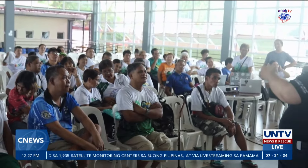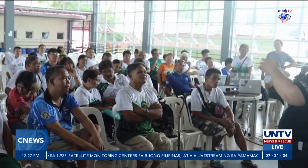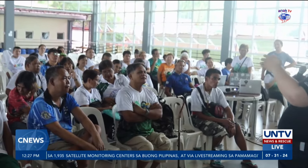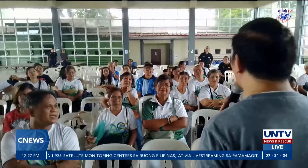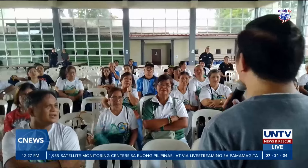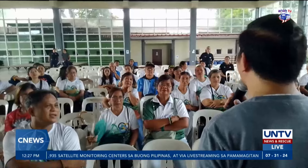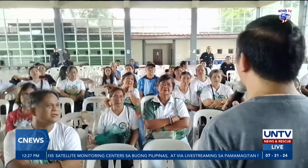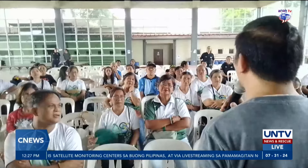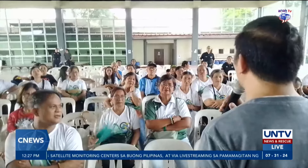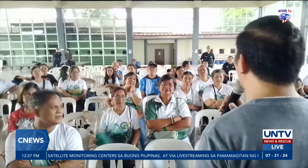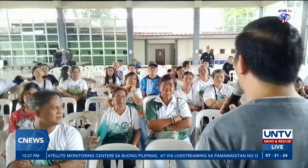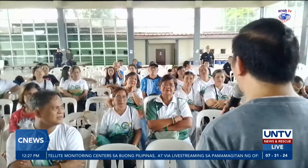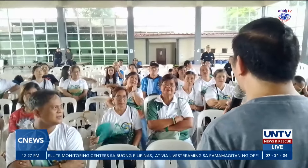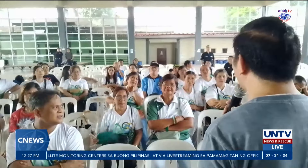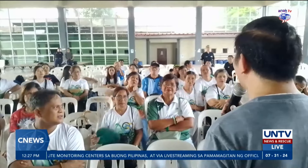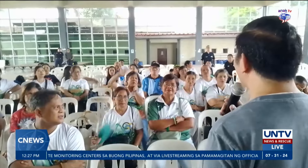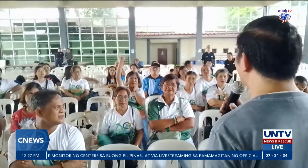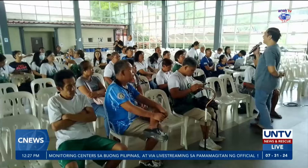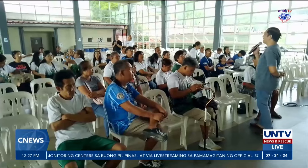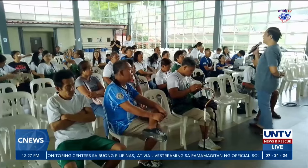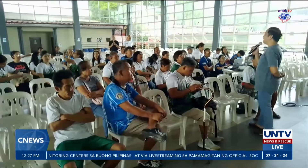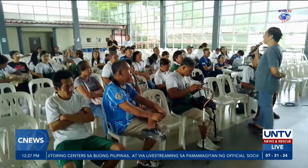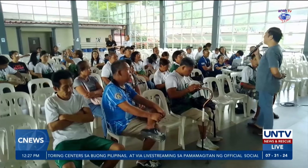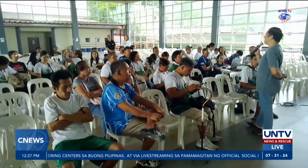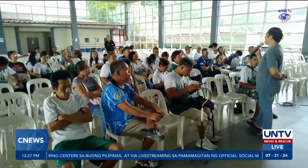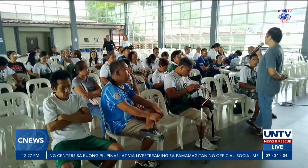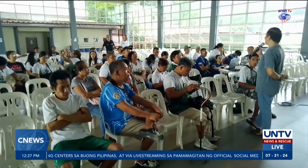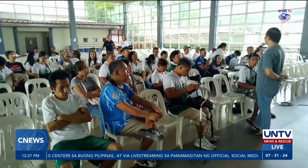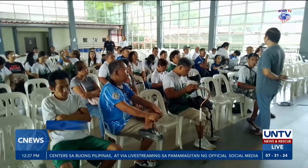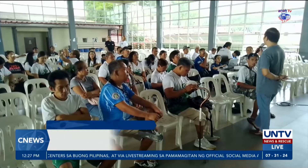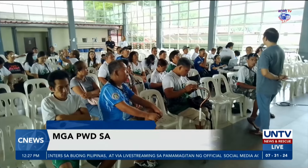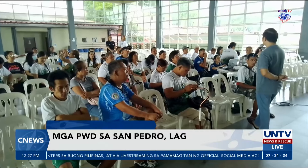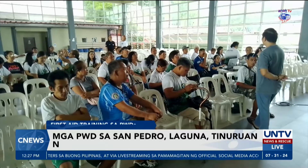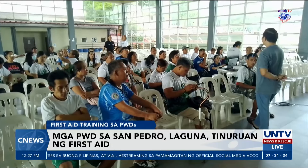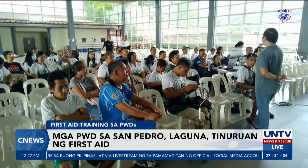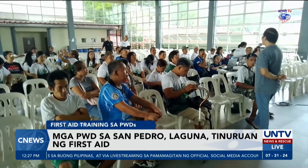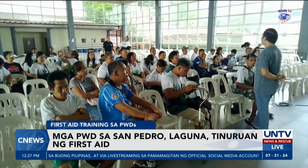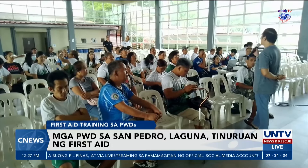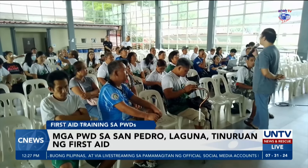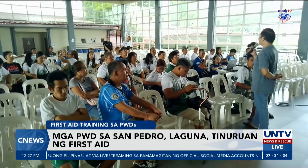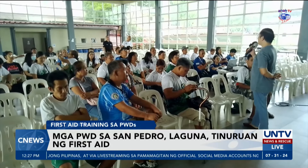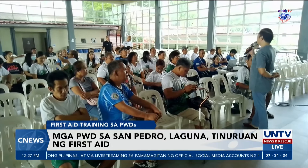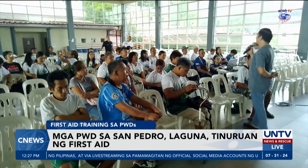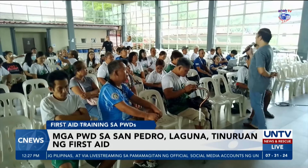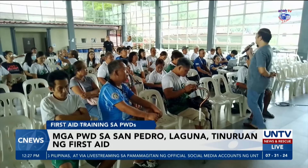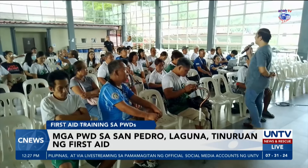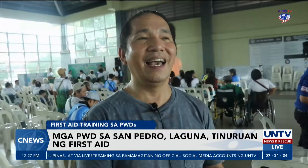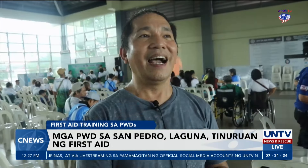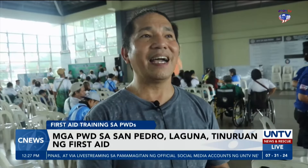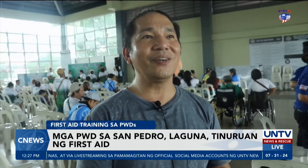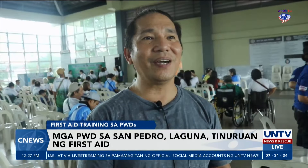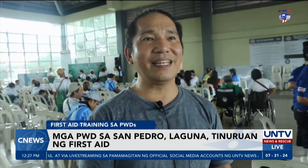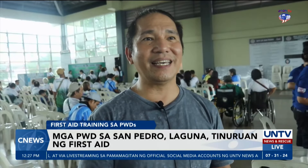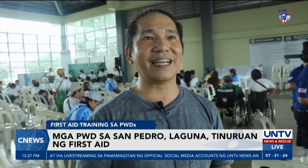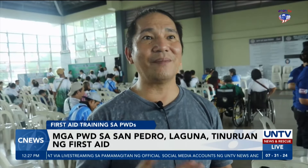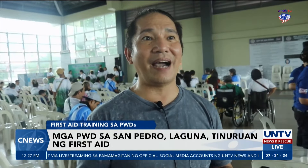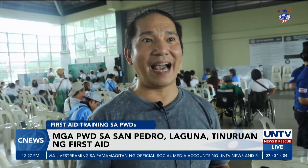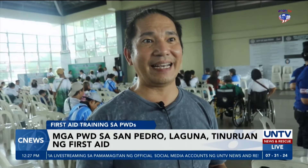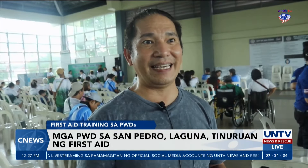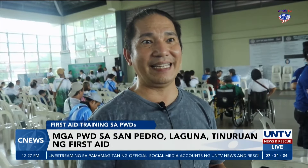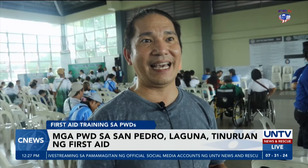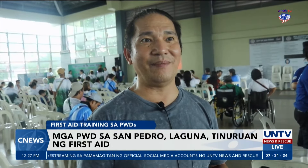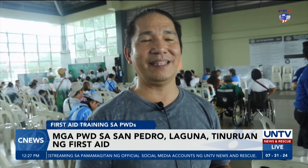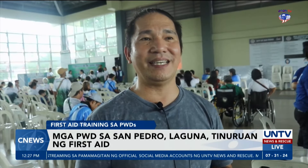dito na may iba't ibang disabilities. Ito na yung culminating day namin, so syempre nagpapasalamat kami sa inyo dahil kayo ay